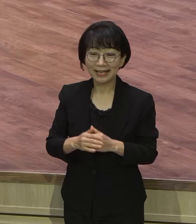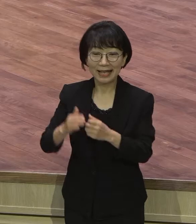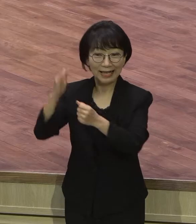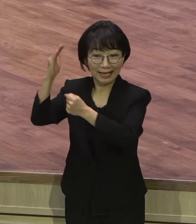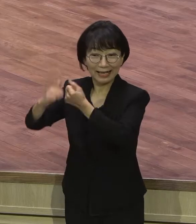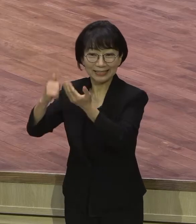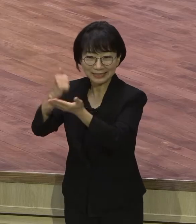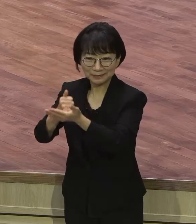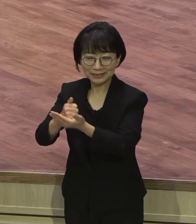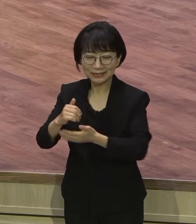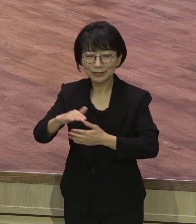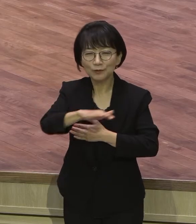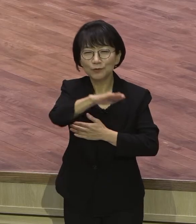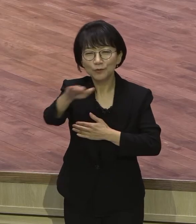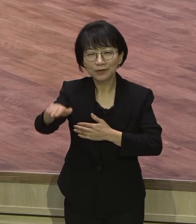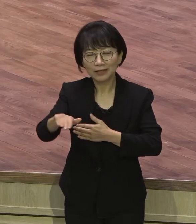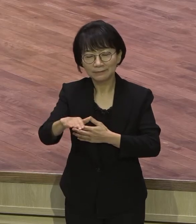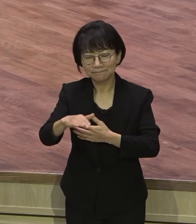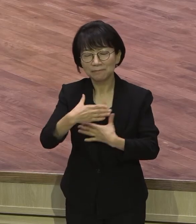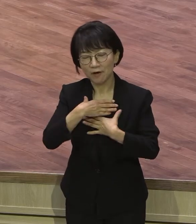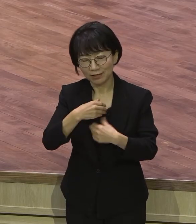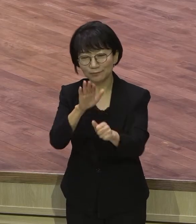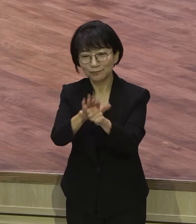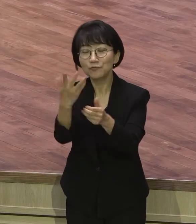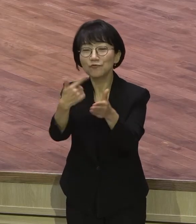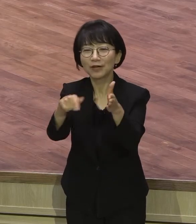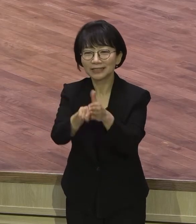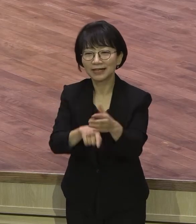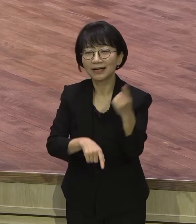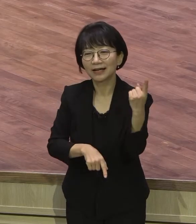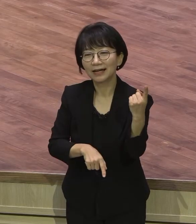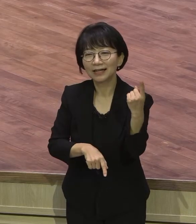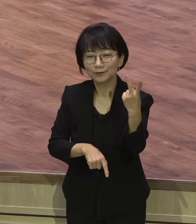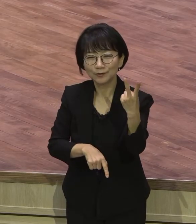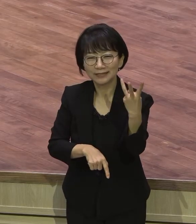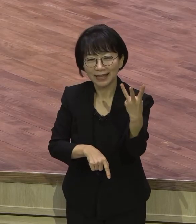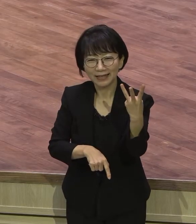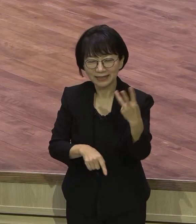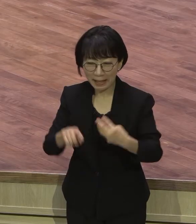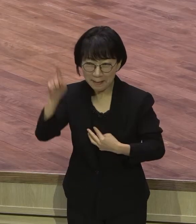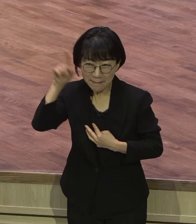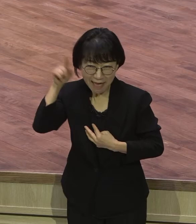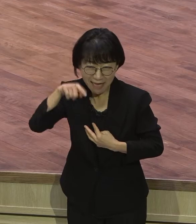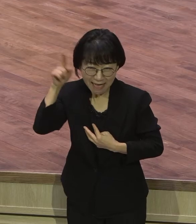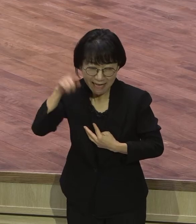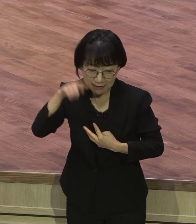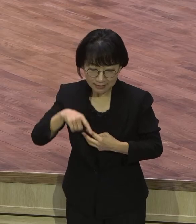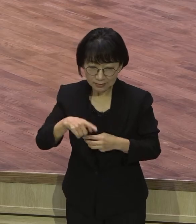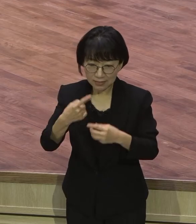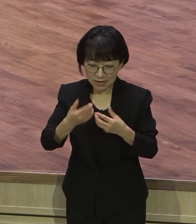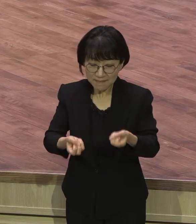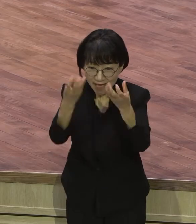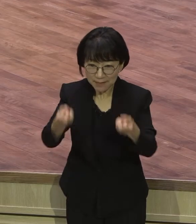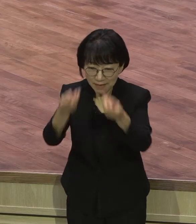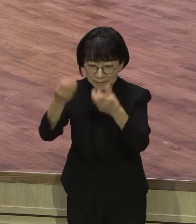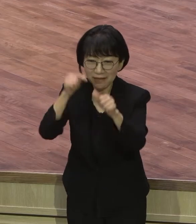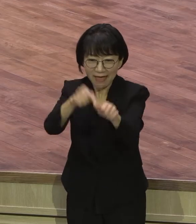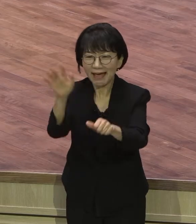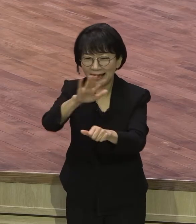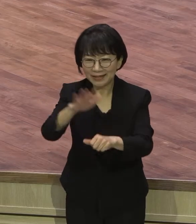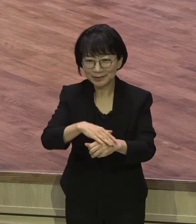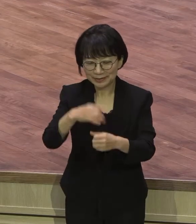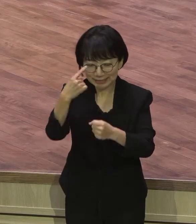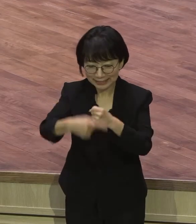세 번만, 그러니까 봄, 여름, 가을 세 번 딱 그렇게 정해준 이유가 뭐냐, 1년 내내 사실은.